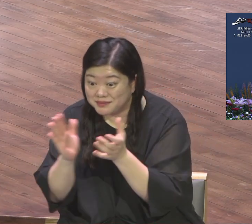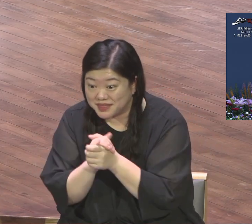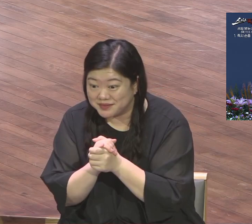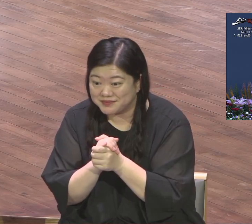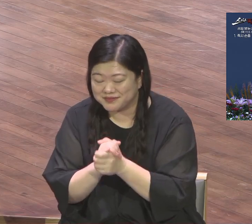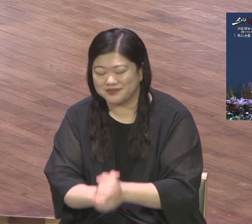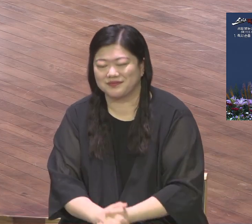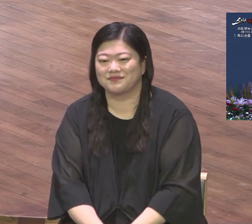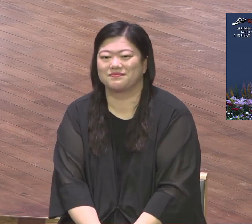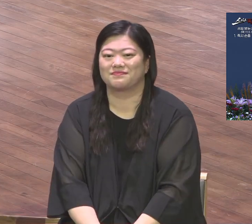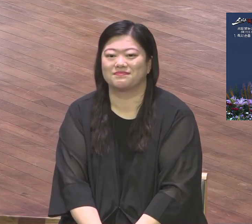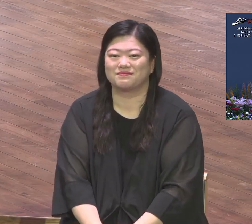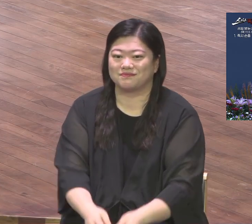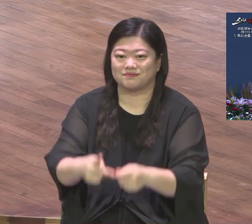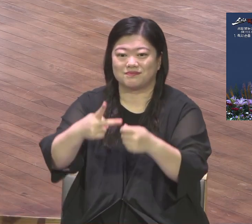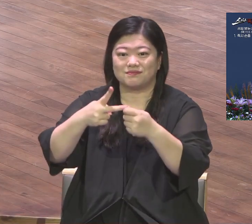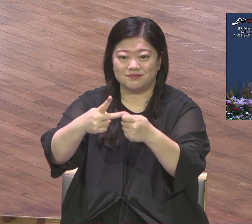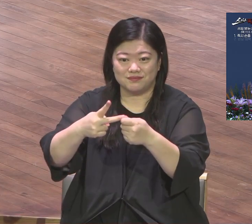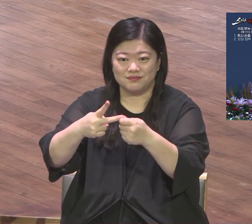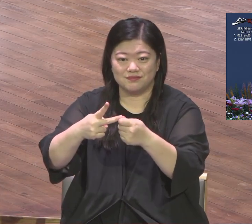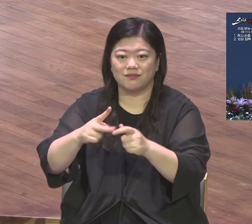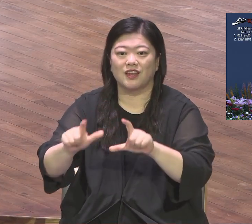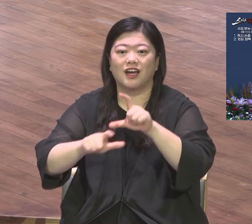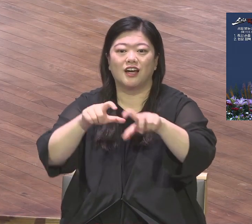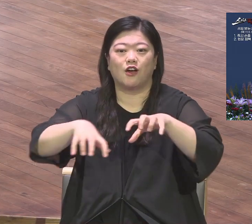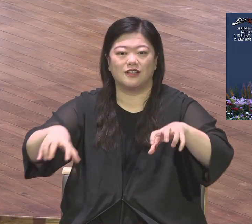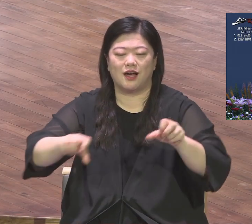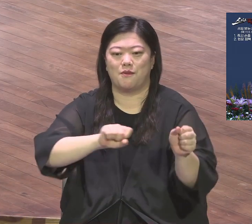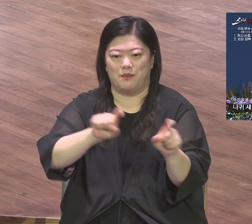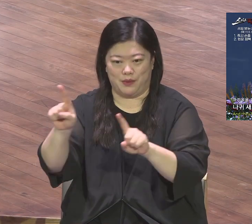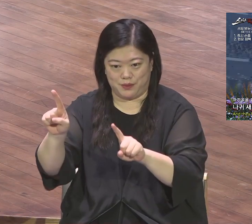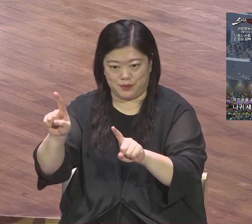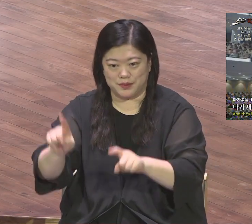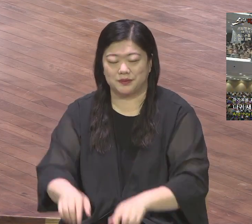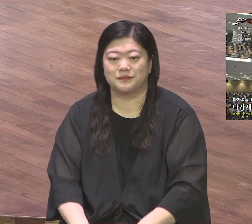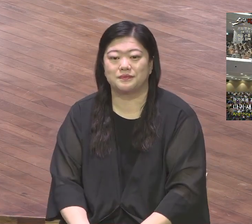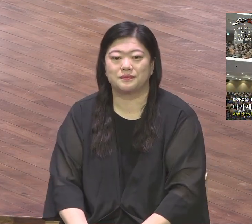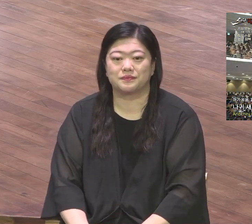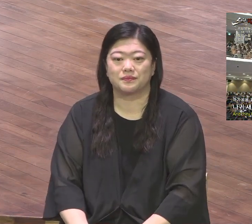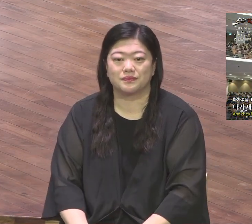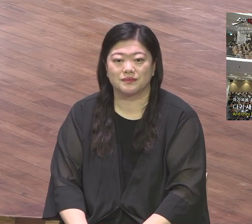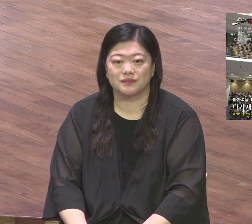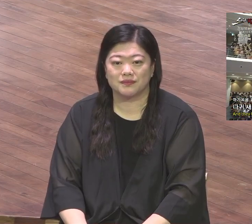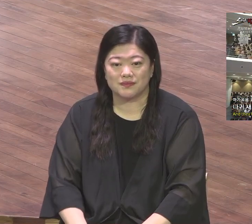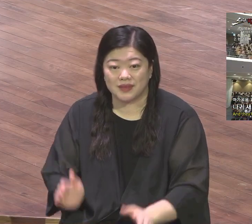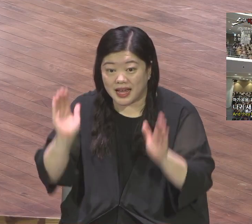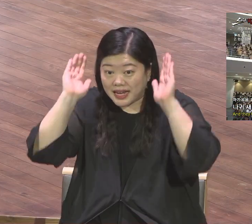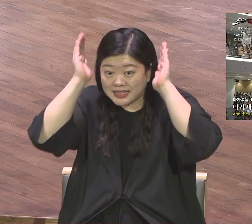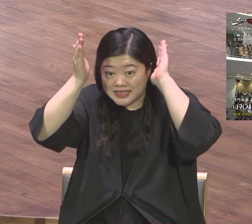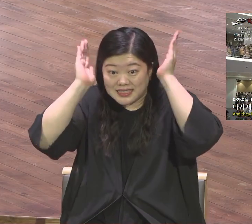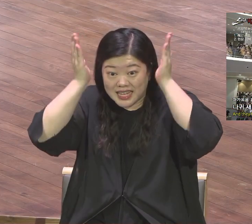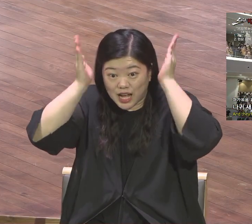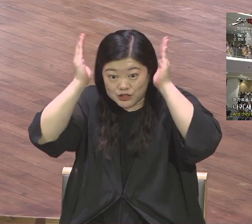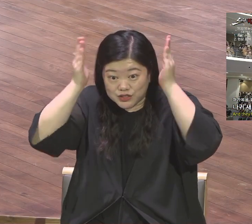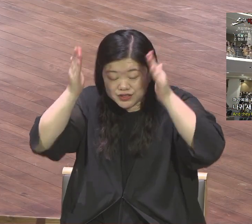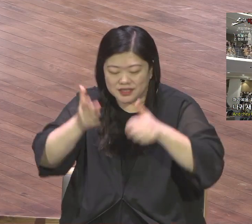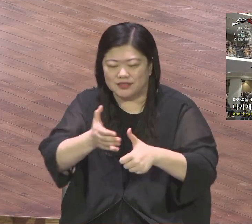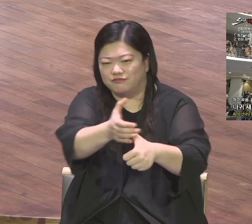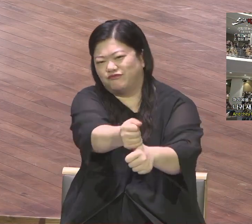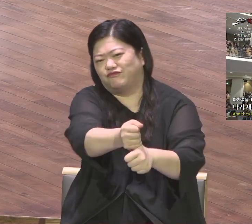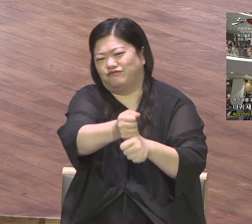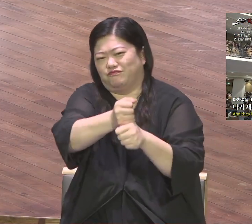축복합니다. 두 번째로 현장 회복입니다. 7절 봅니다. 나귀 새끼를 예수께로 끌고 와서